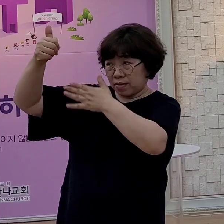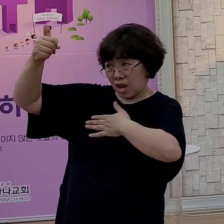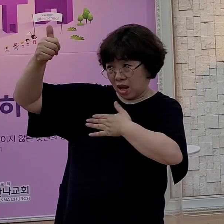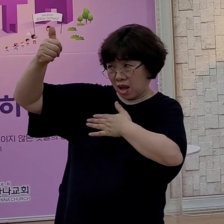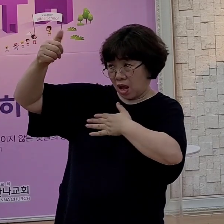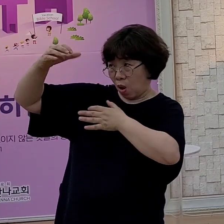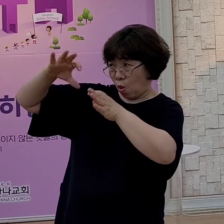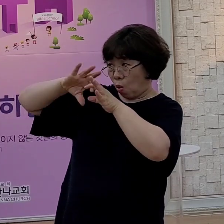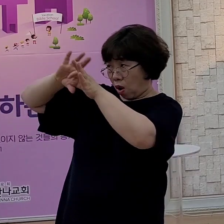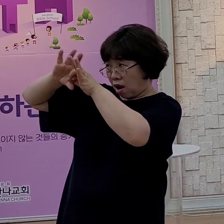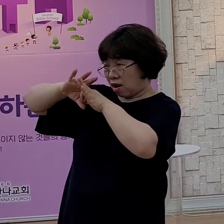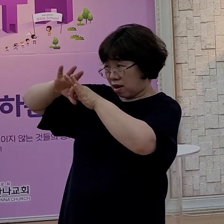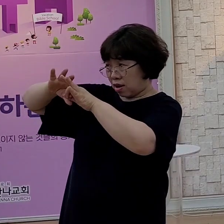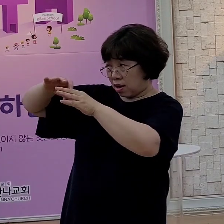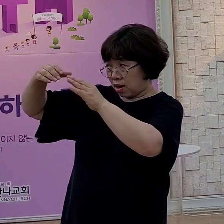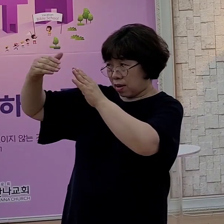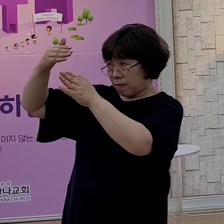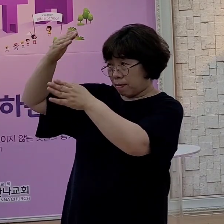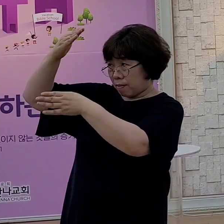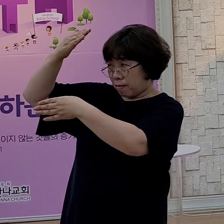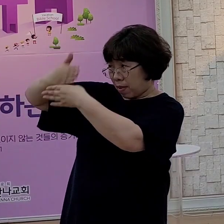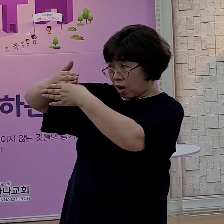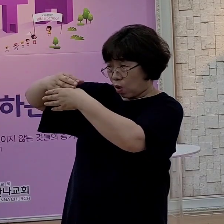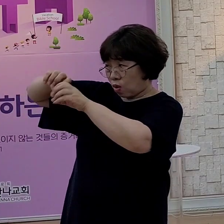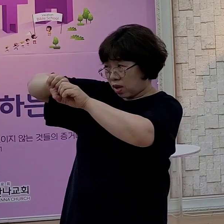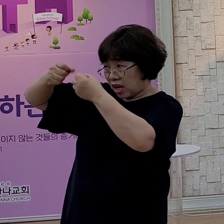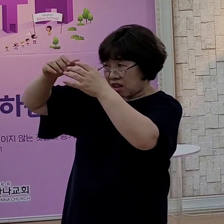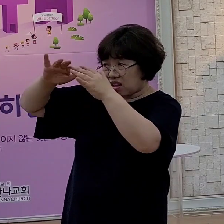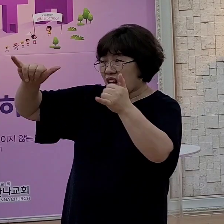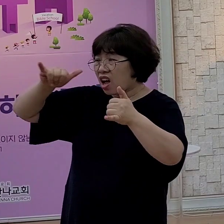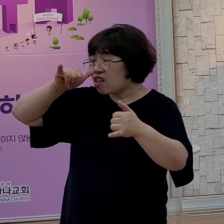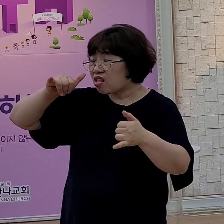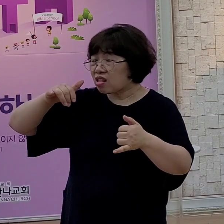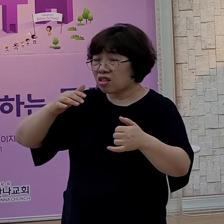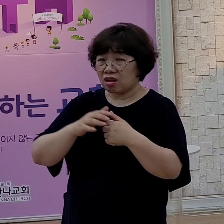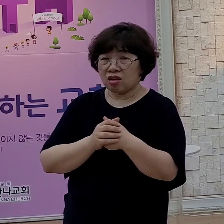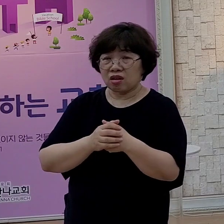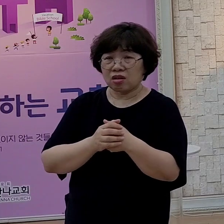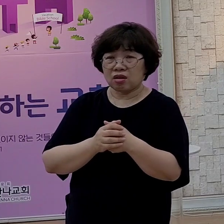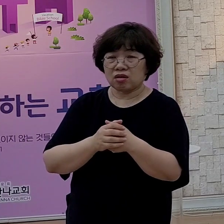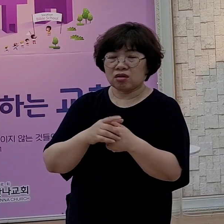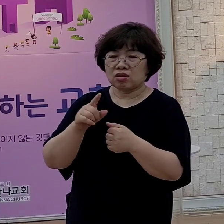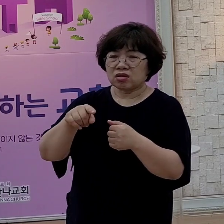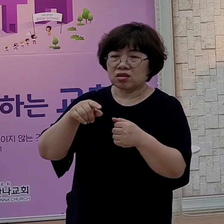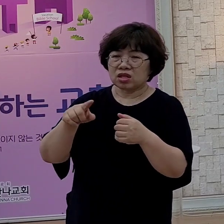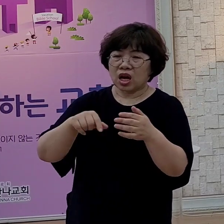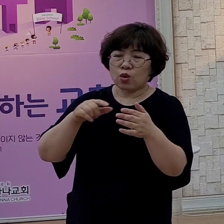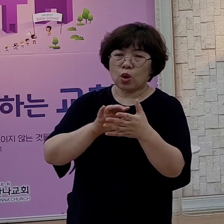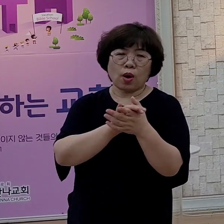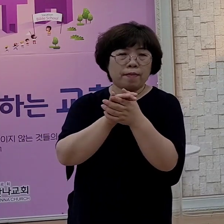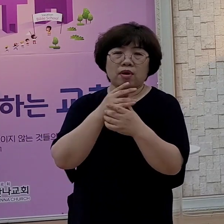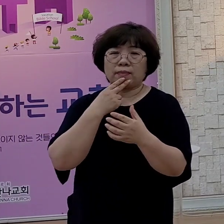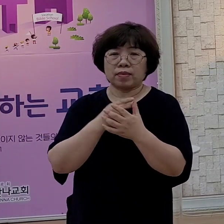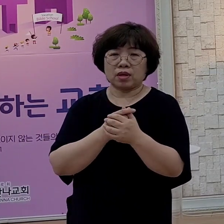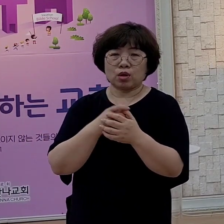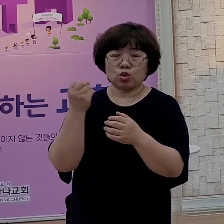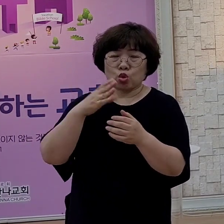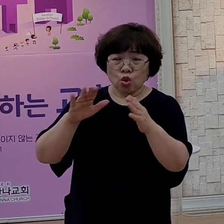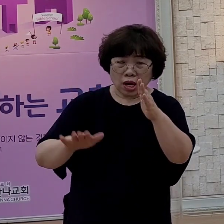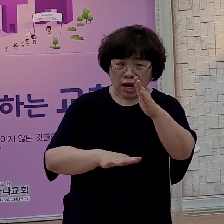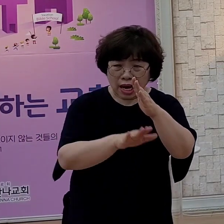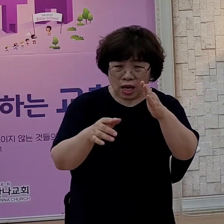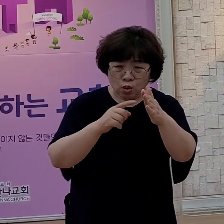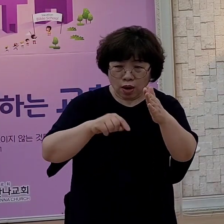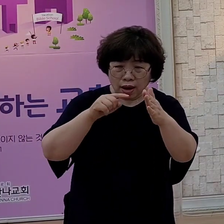자꾸 못하도록 깨뜨리는 그런 자가 있습니다. 그런가 하면 이 가족 간의 관계도